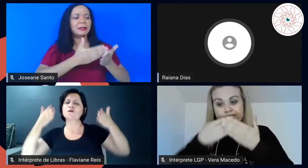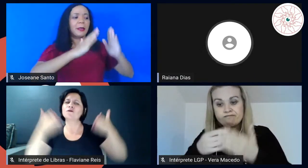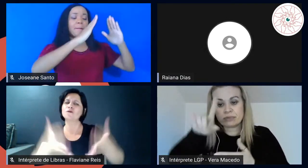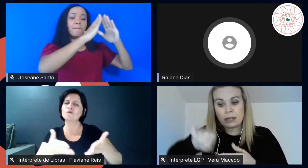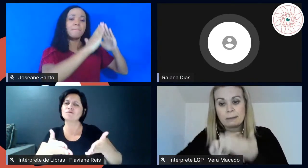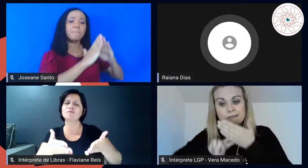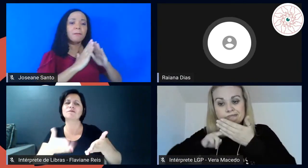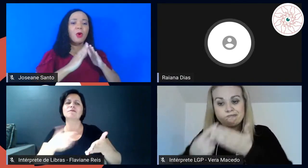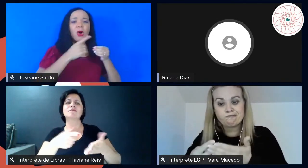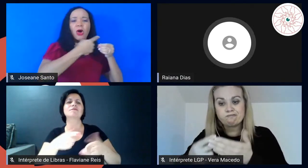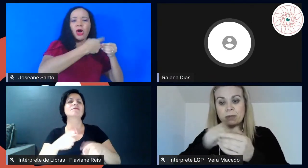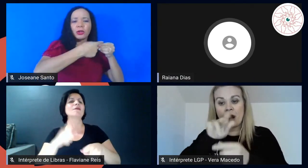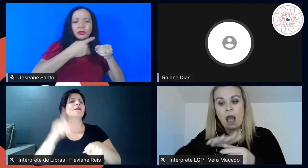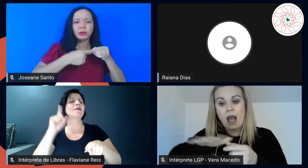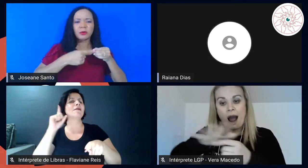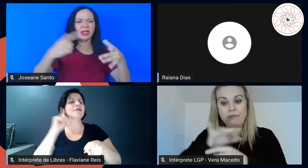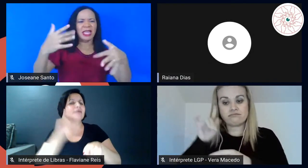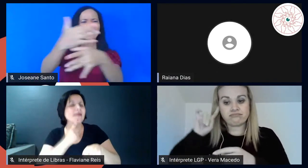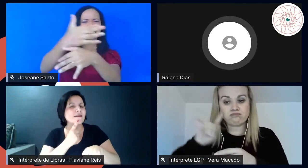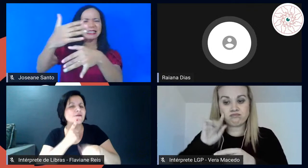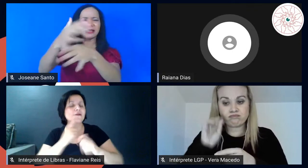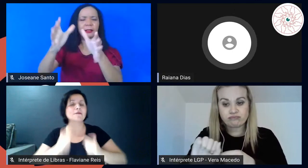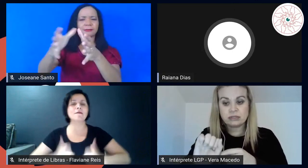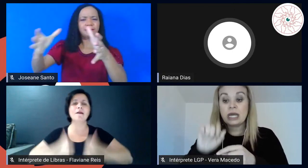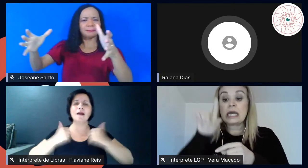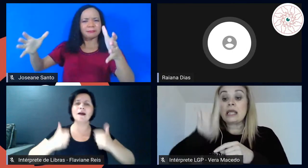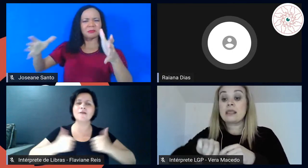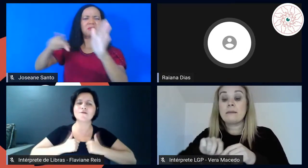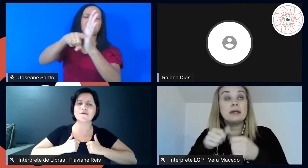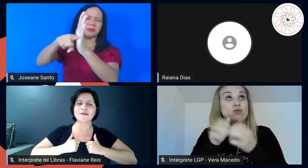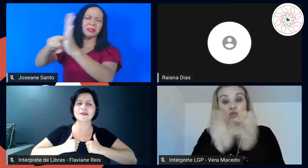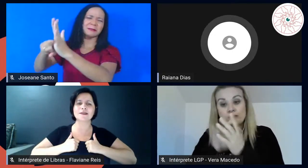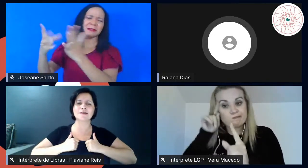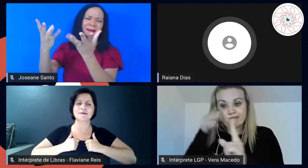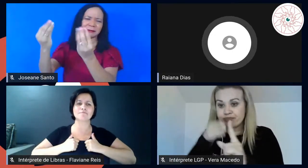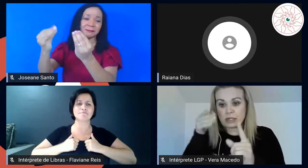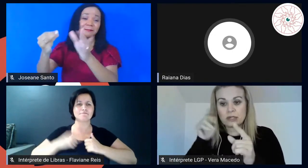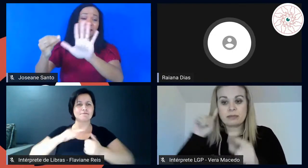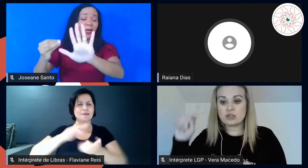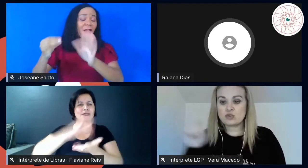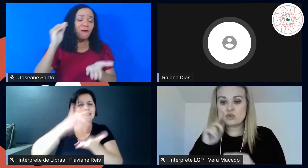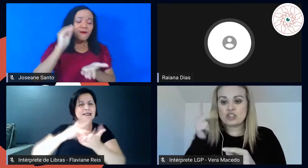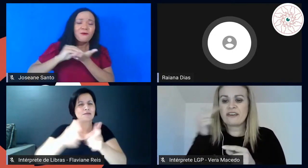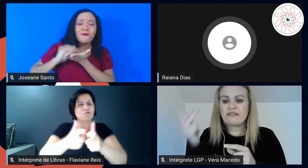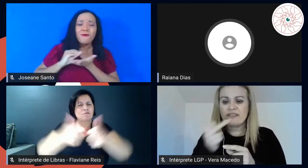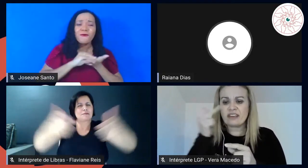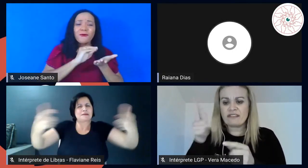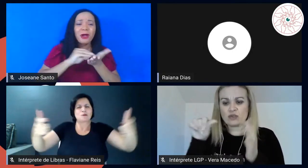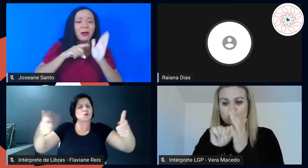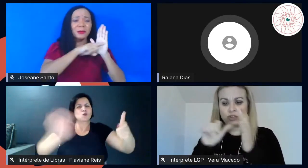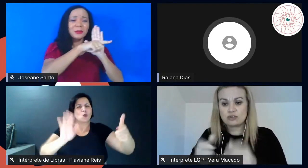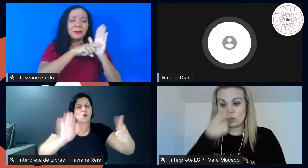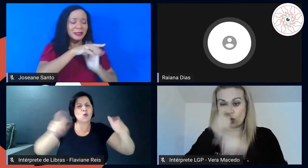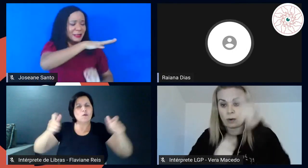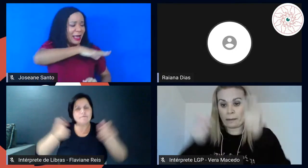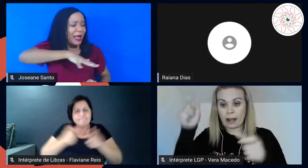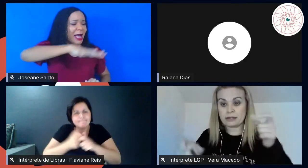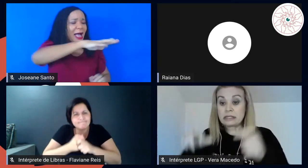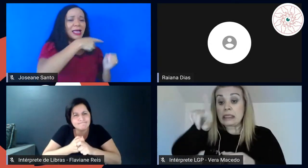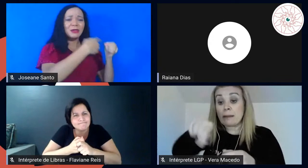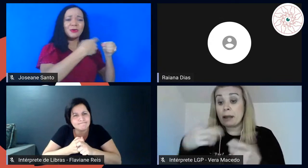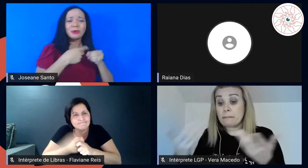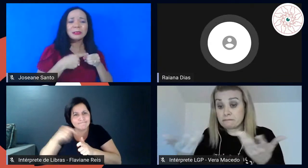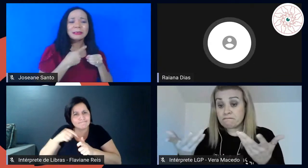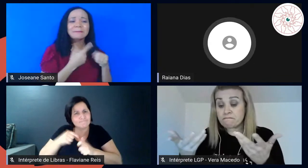interpretação na área da surdez. Isso para surdos. que vivem nos centros urbanos e